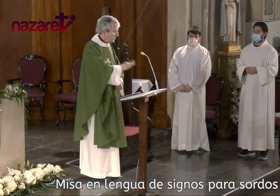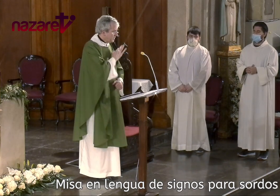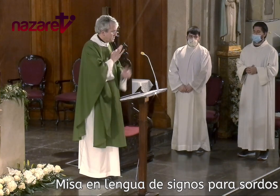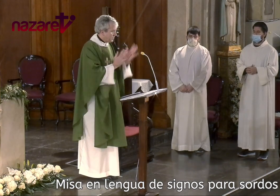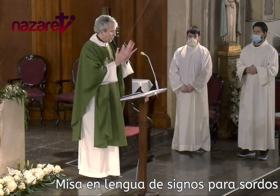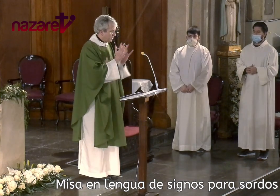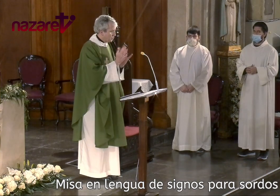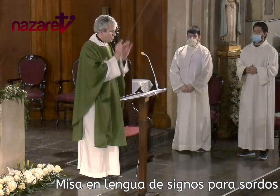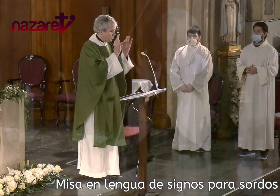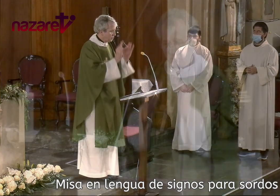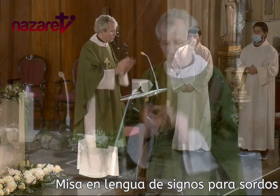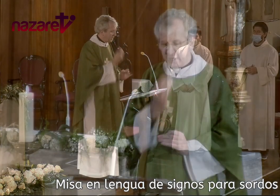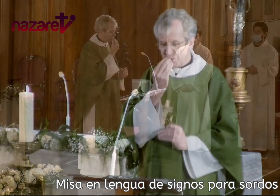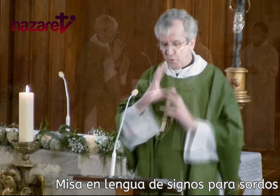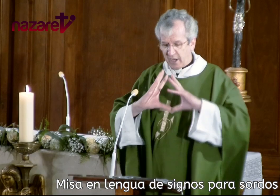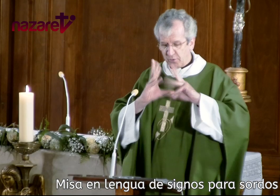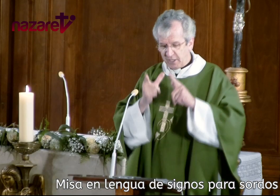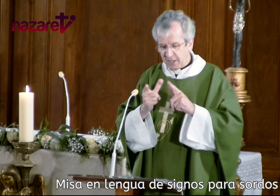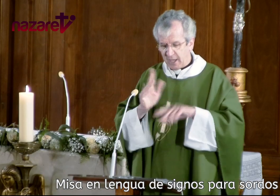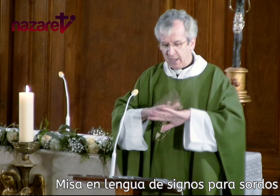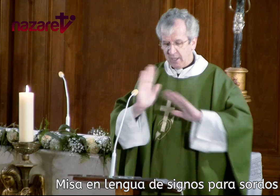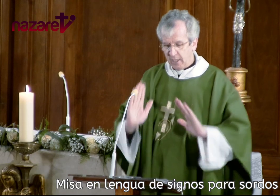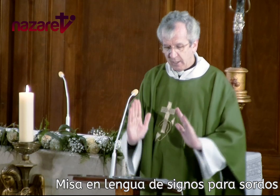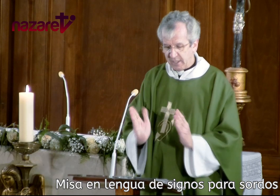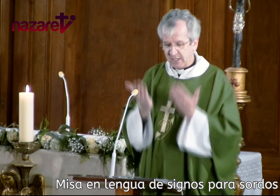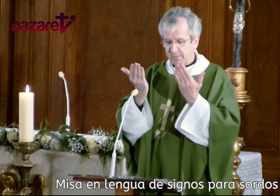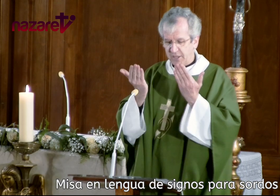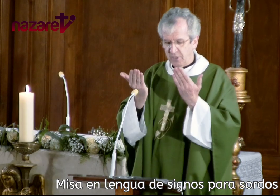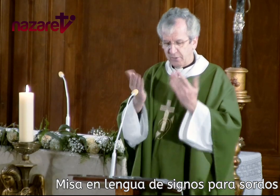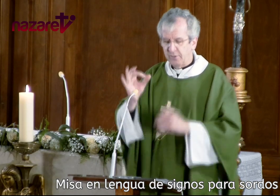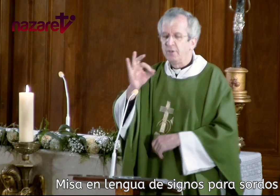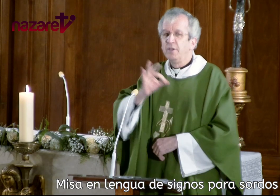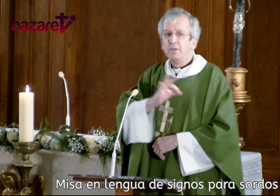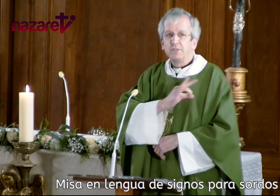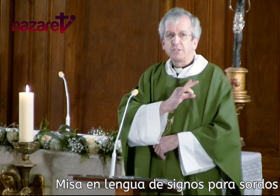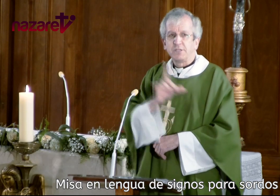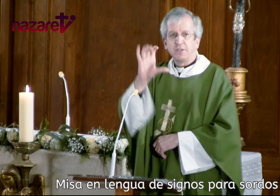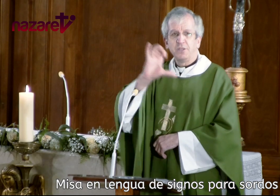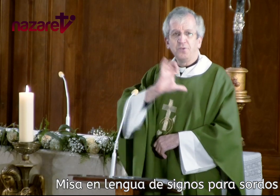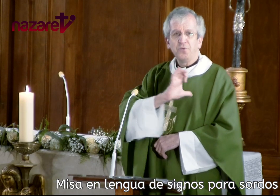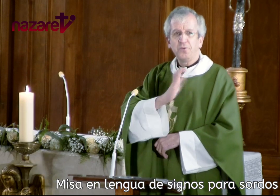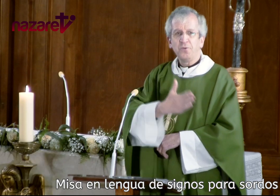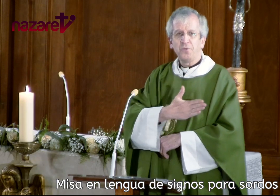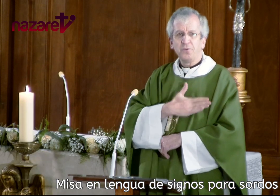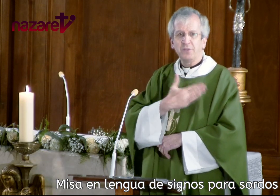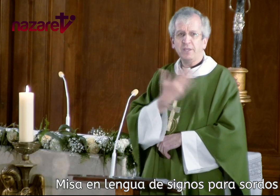señor jesús tú que eres buena noticia de salvación señor ten